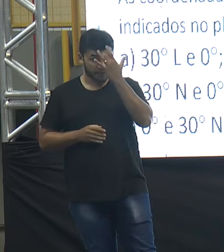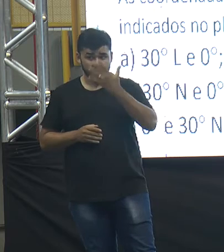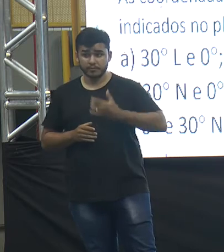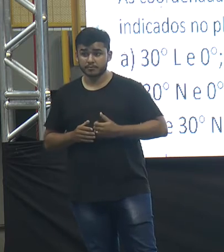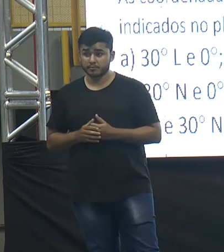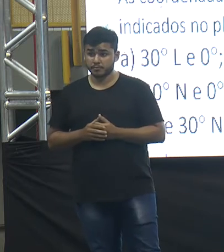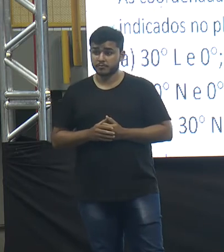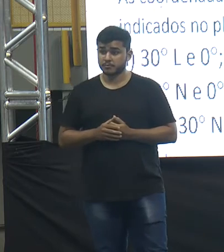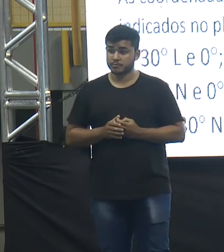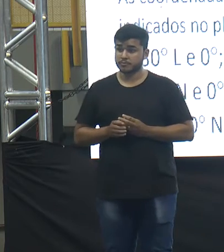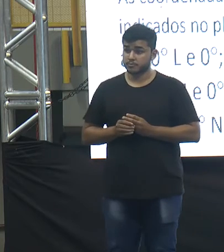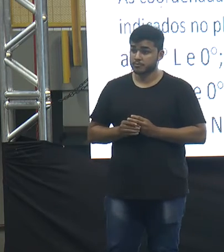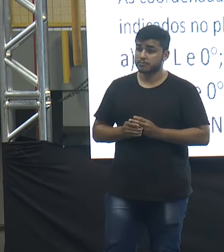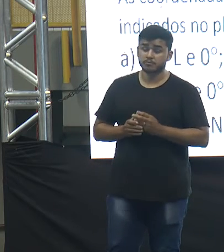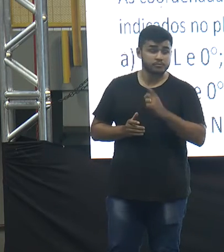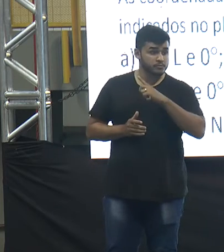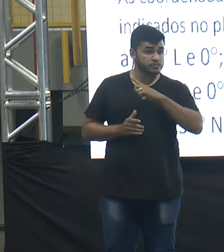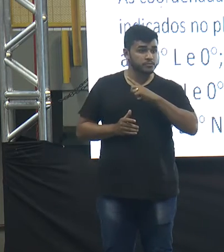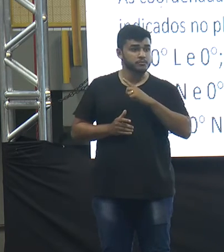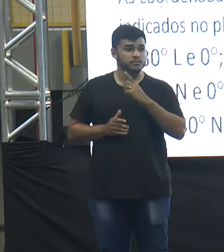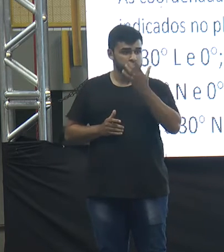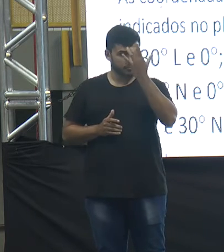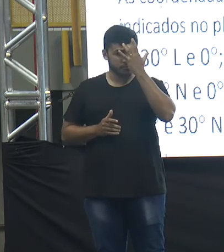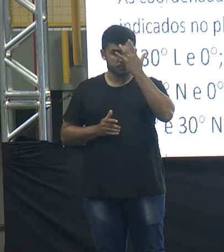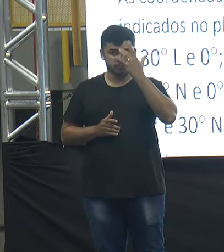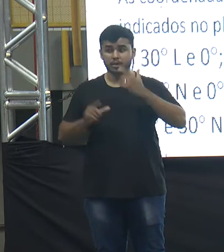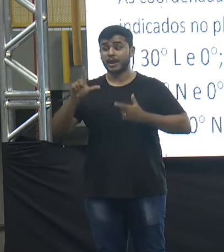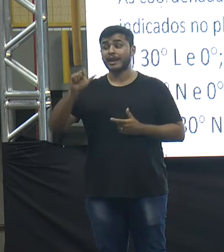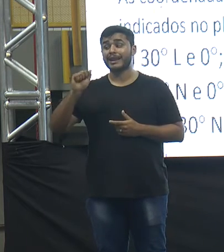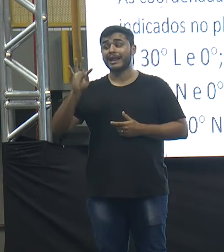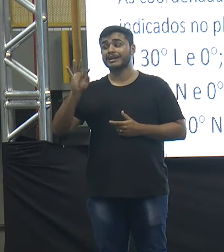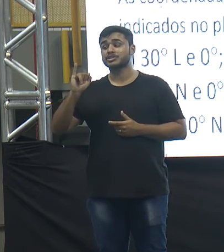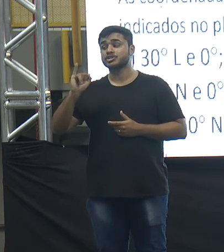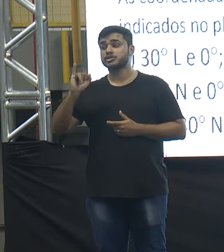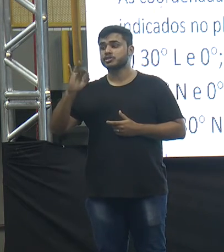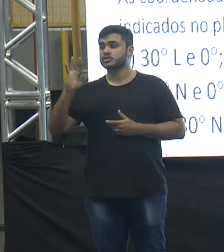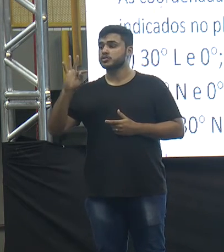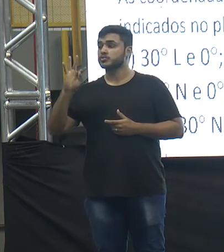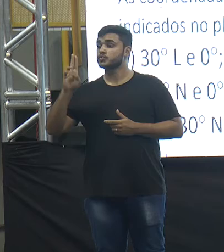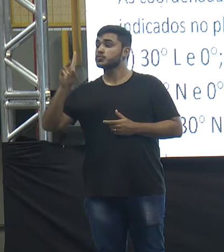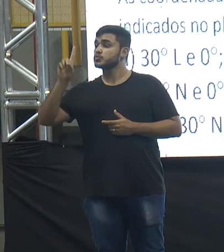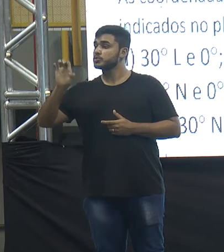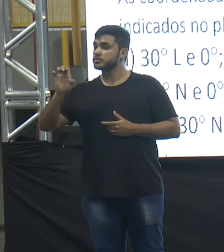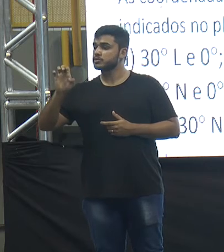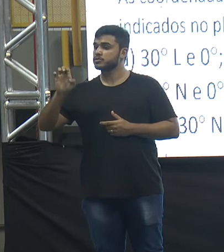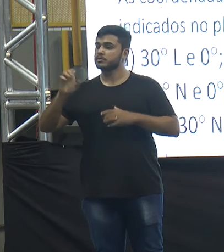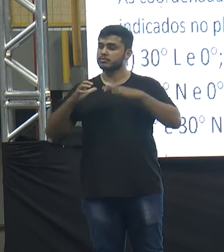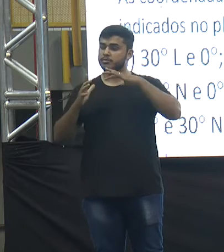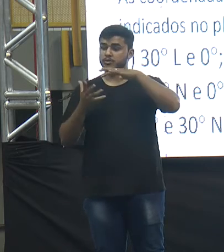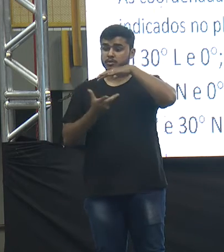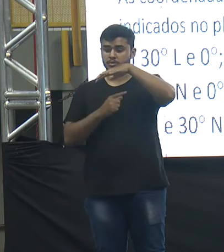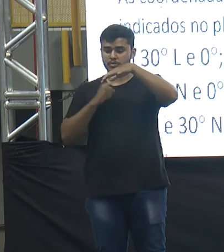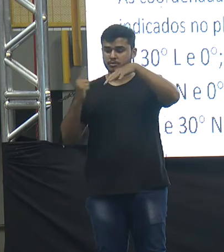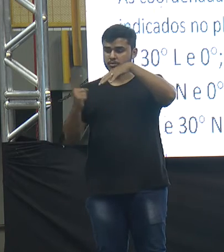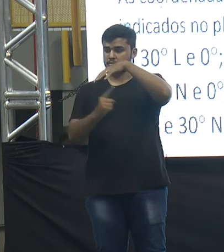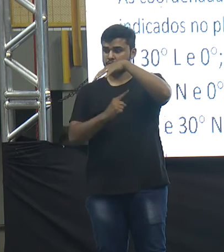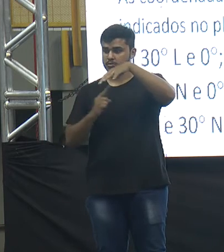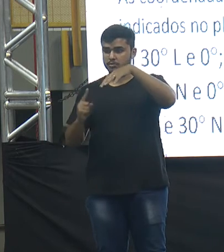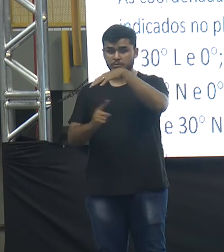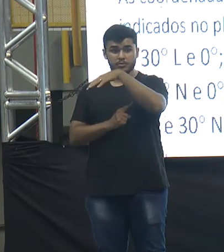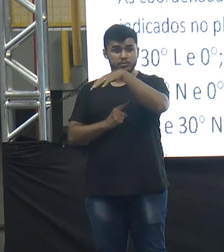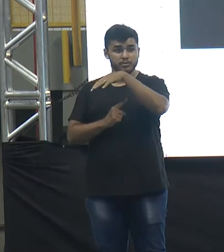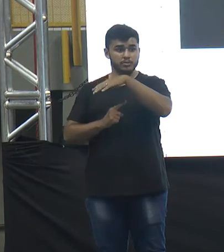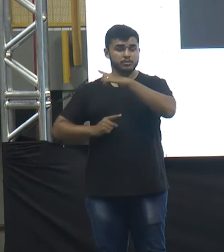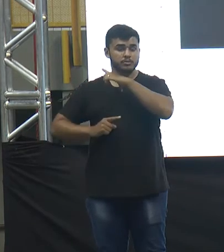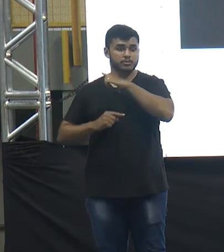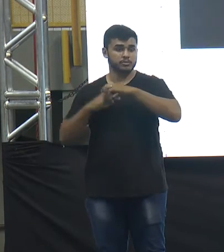fazer. Lembra, latitude diz respeito aos paralelos. Tem que prestar atenção. Fugiu aqui o pensamento, acabei me enrolando.